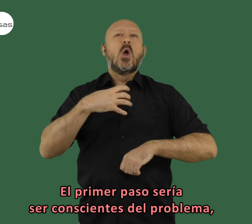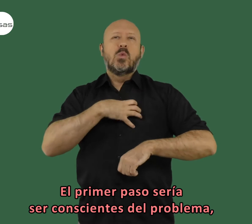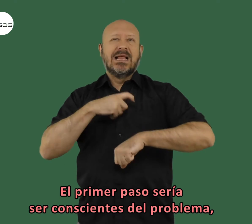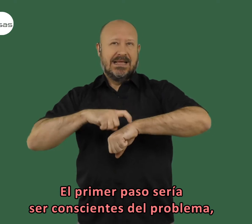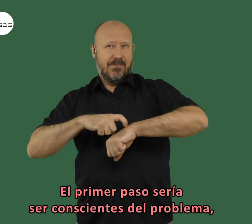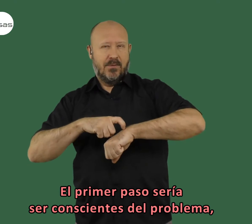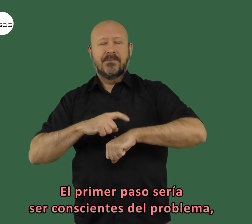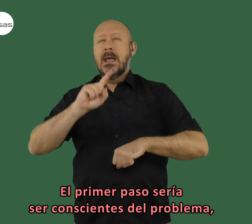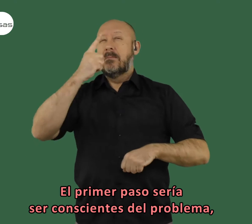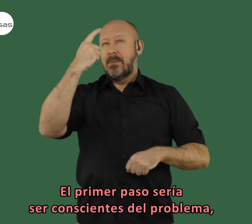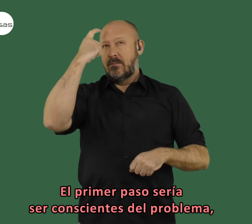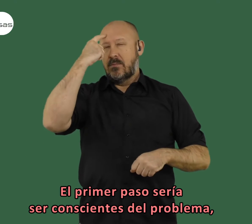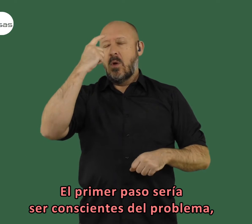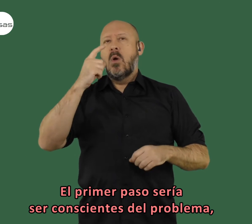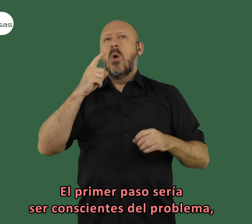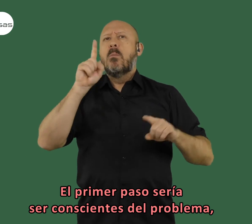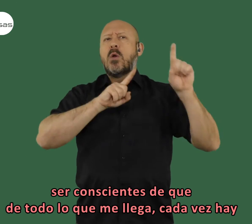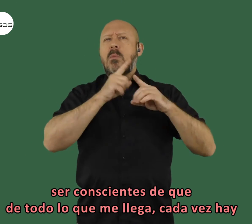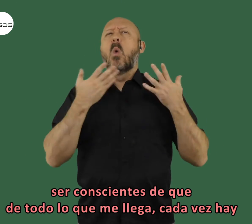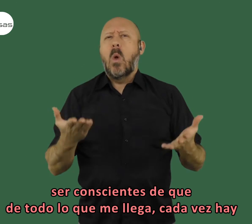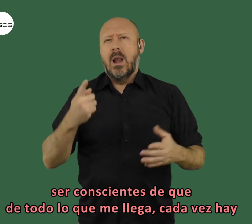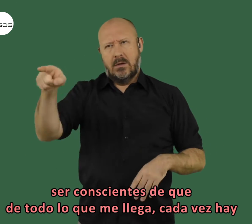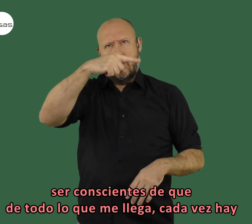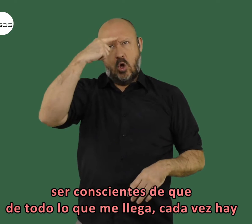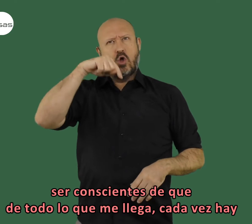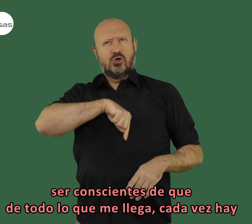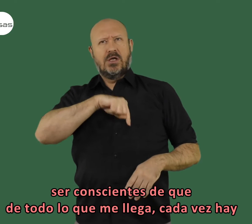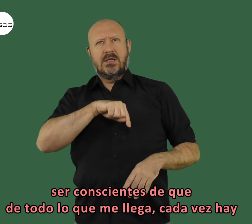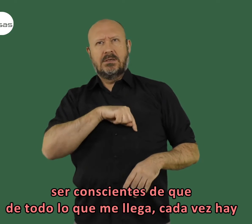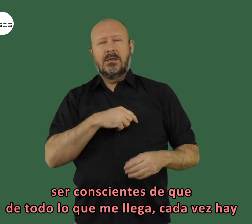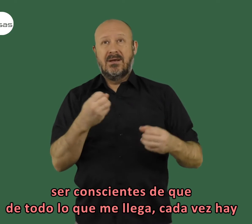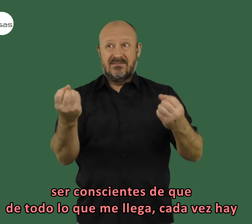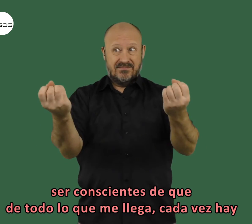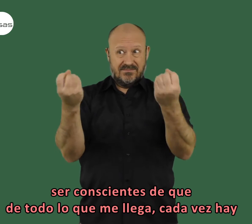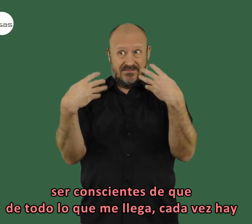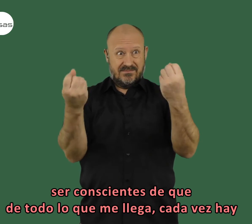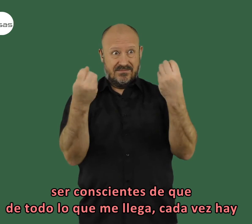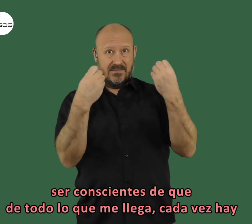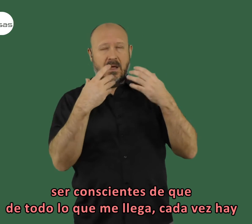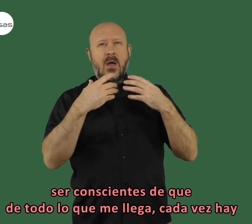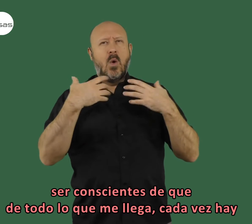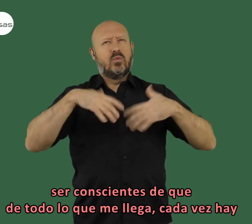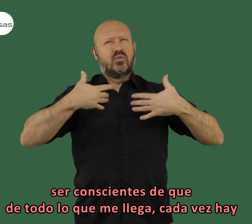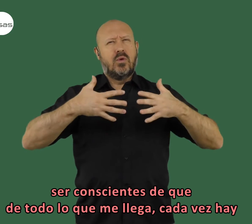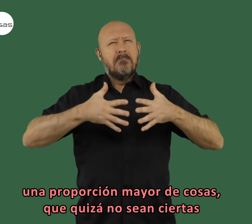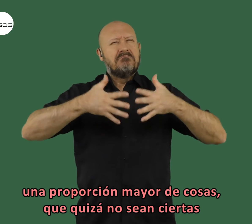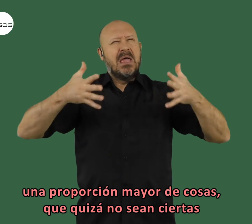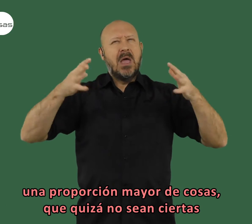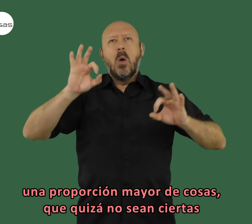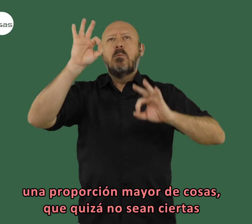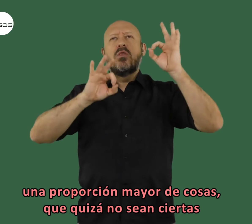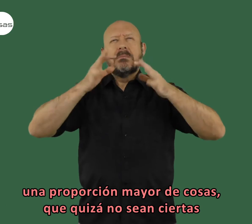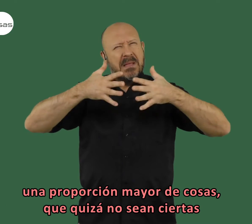El primer paso sería ser conscientes del problema, ser conscientes de que de todo lo que me llega, cada vez hay una